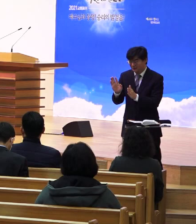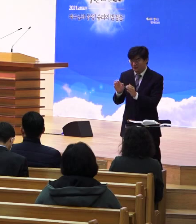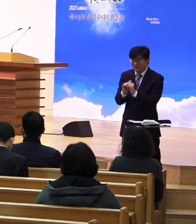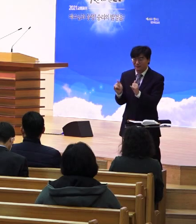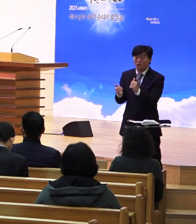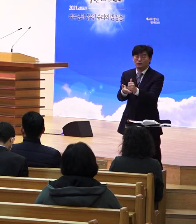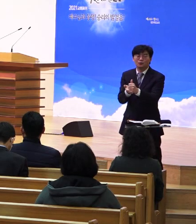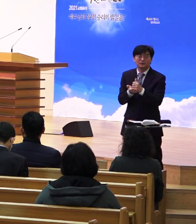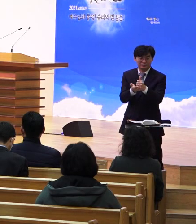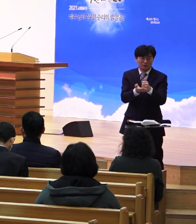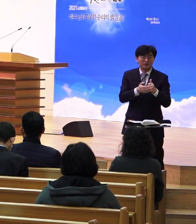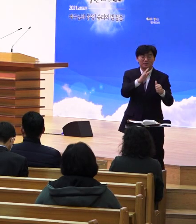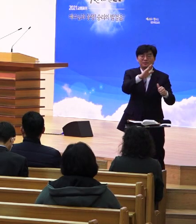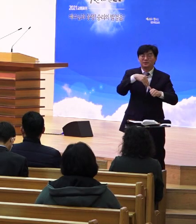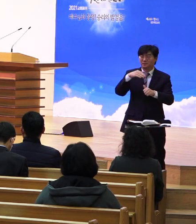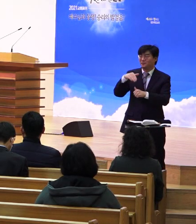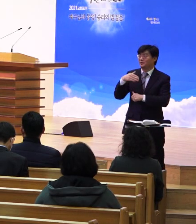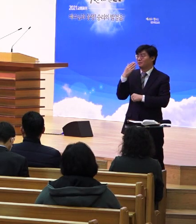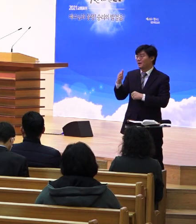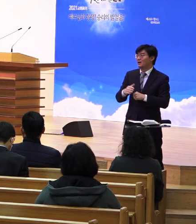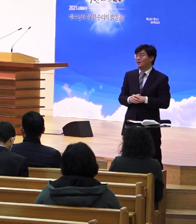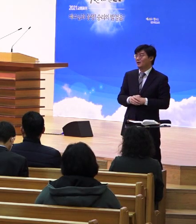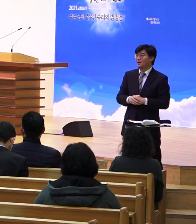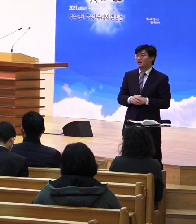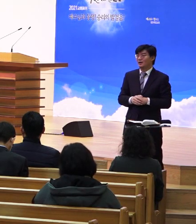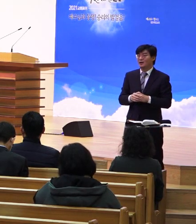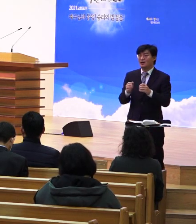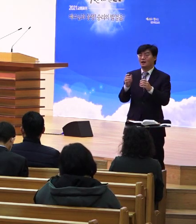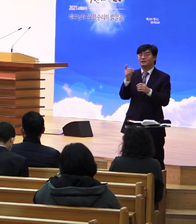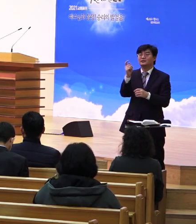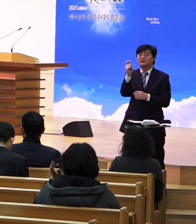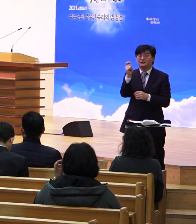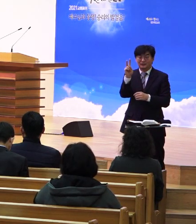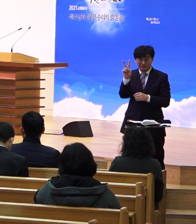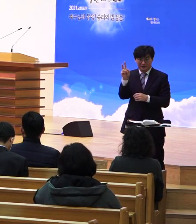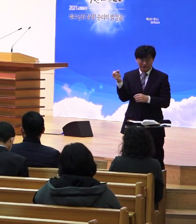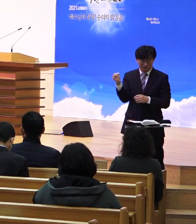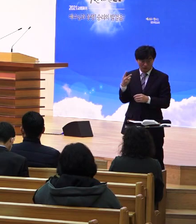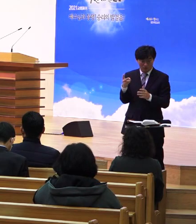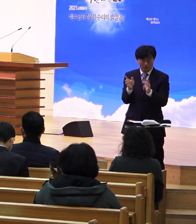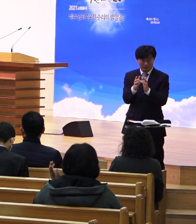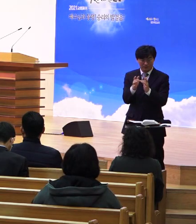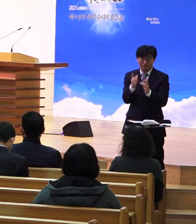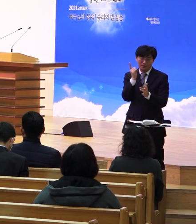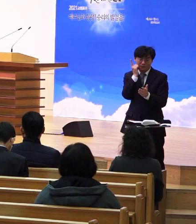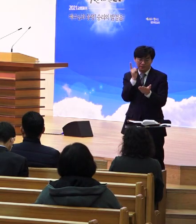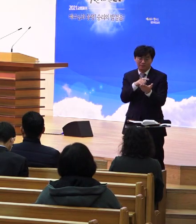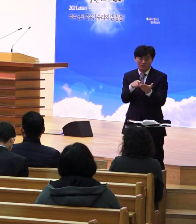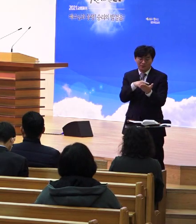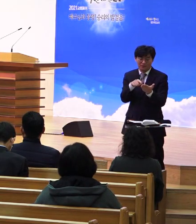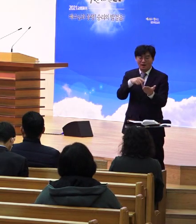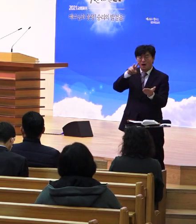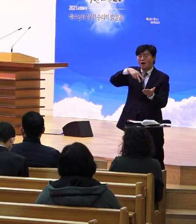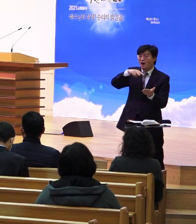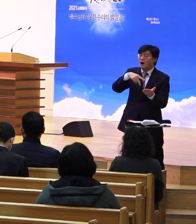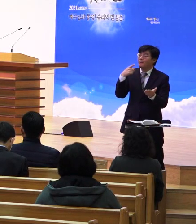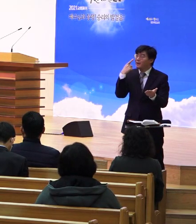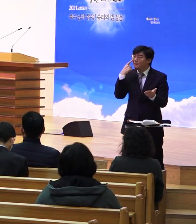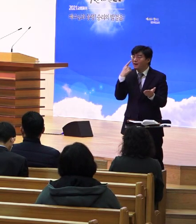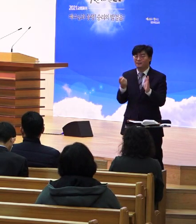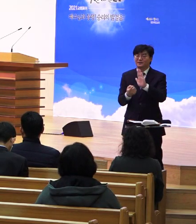그냥 한데 우리 한 번만 나하고 한번 봐줄래? 하면서 여러분이 전도의 도구로 사용할 수 있습니다.